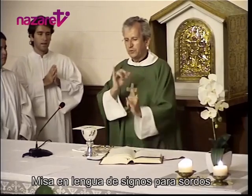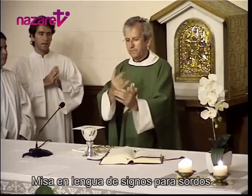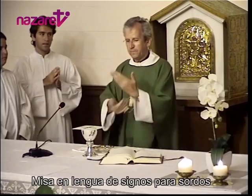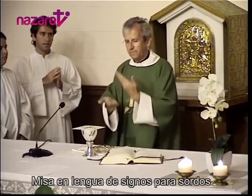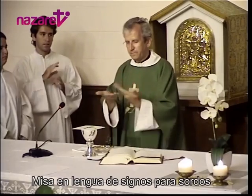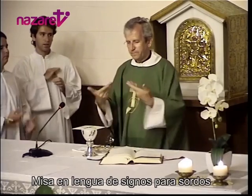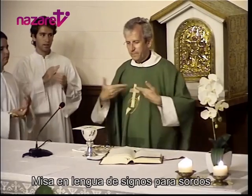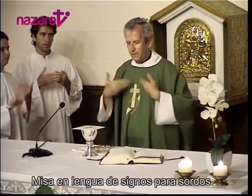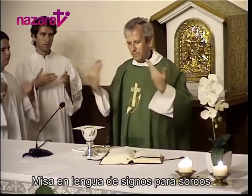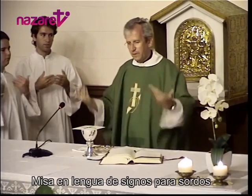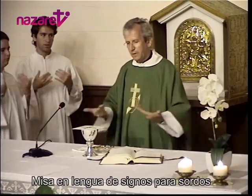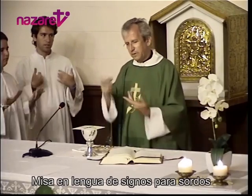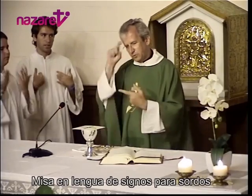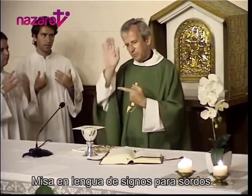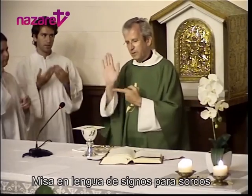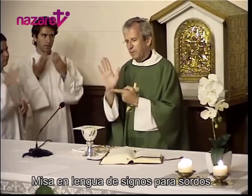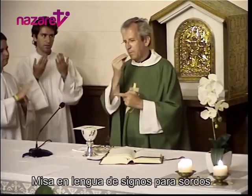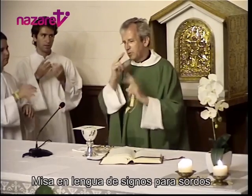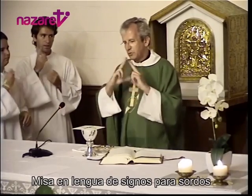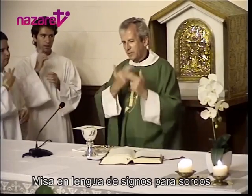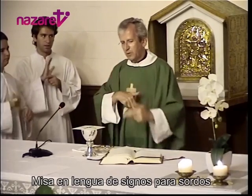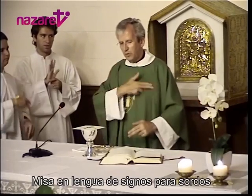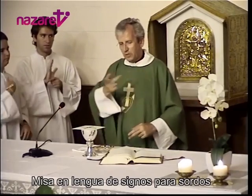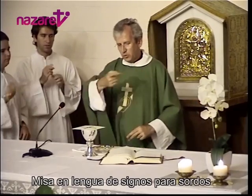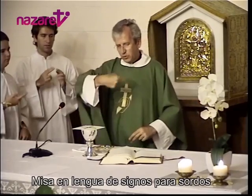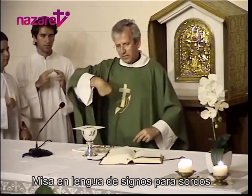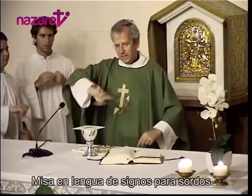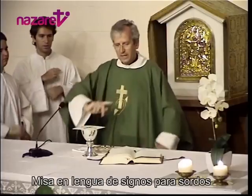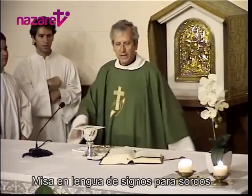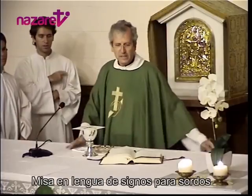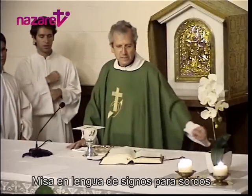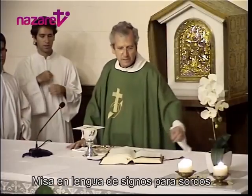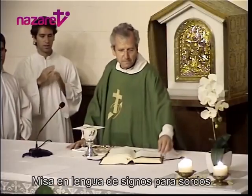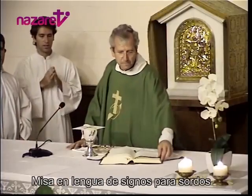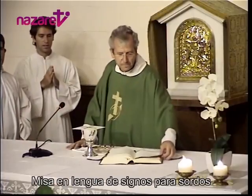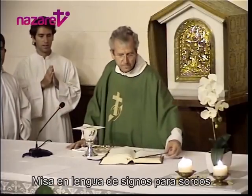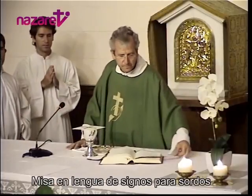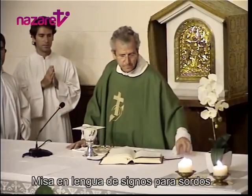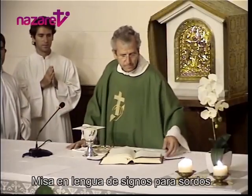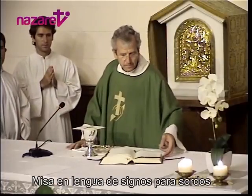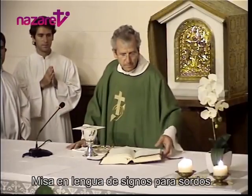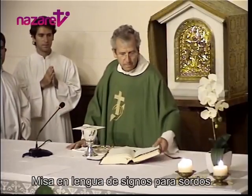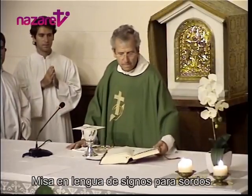El Señor reciba de tus manos este sacrificio para alabanza y gloria de su nombre, para nuestro bien y de toda su santa